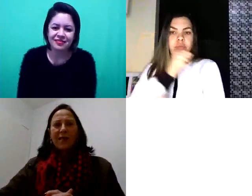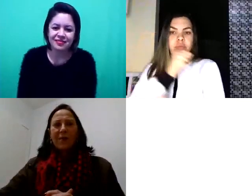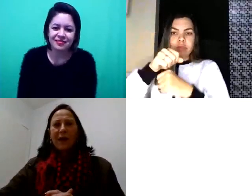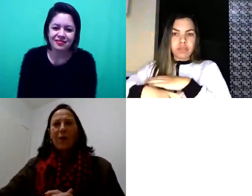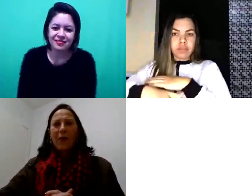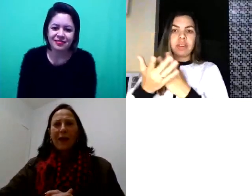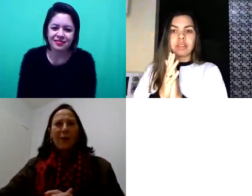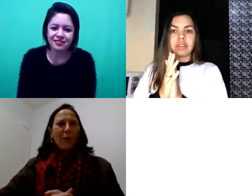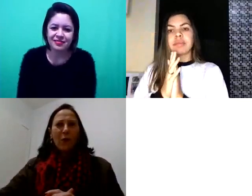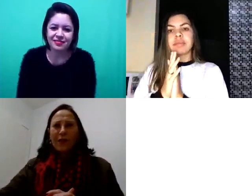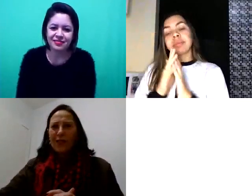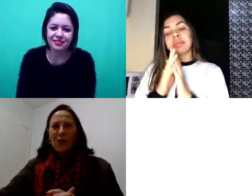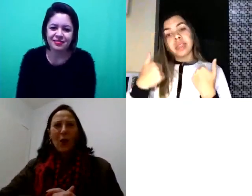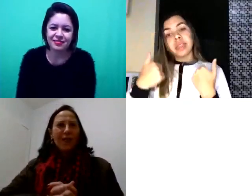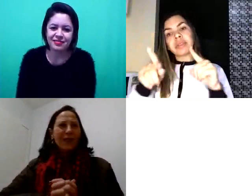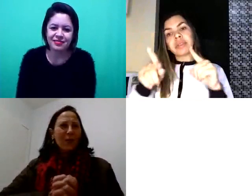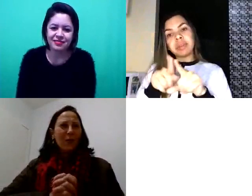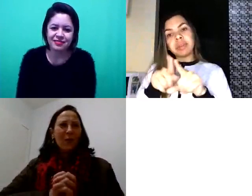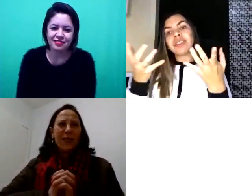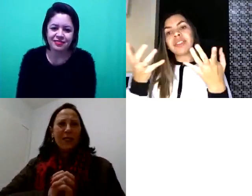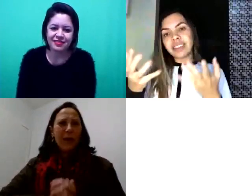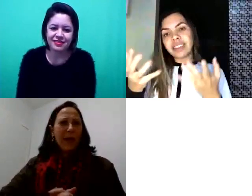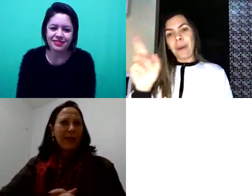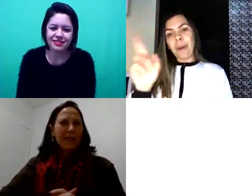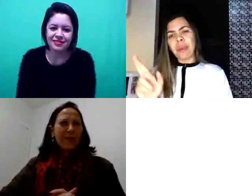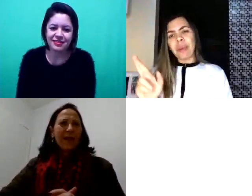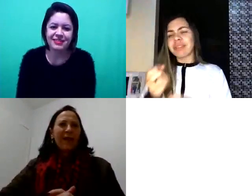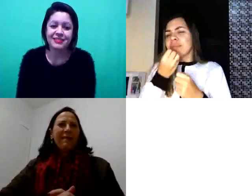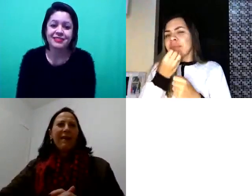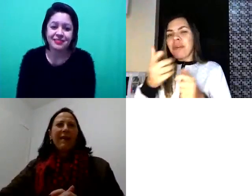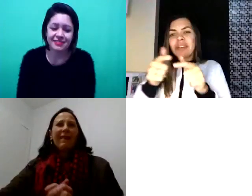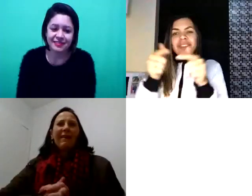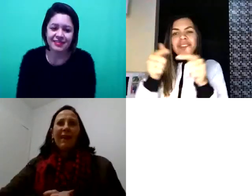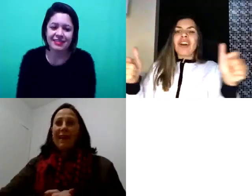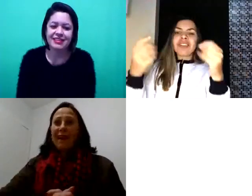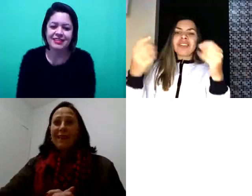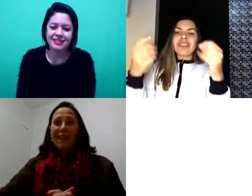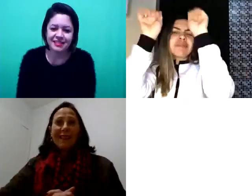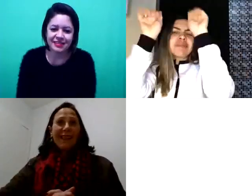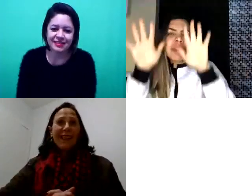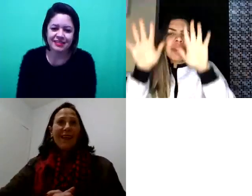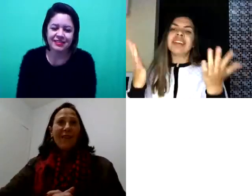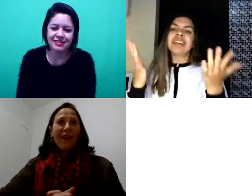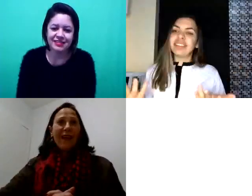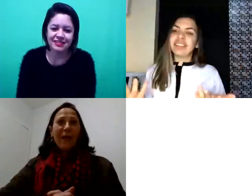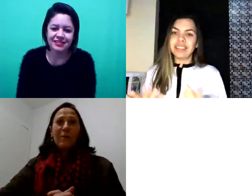desejar assim para a Roberta muita sorte, muitas bênçãos, né? E que assim esse neném